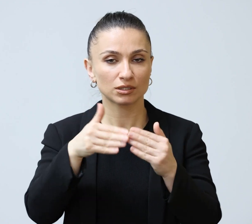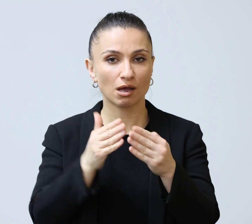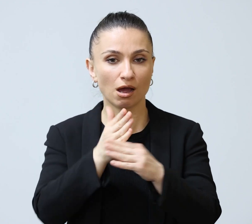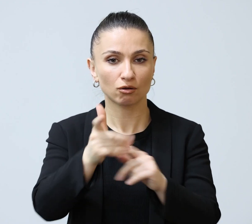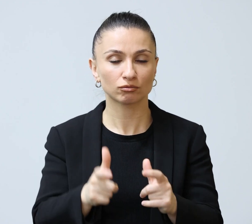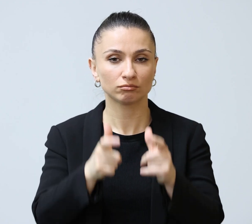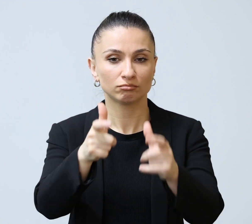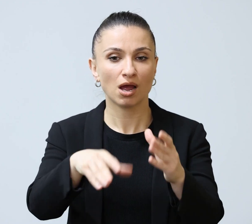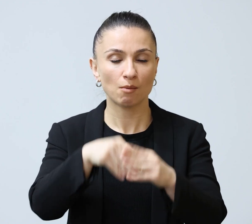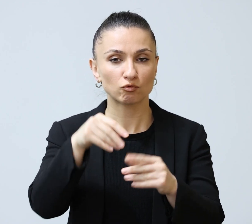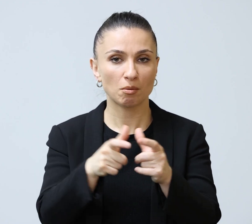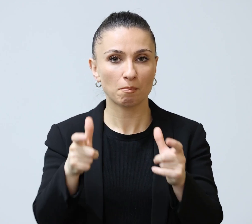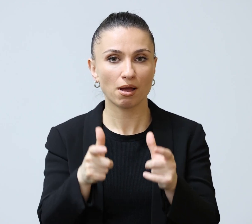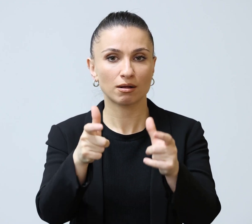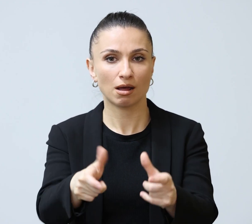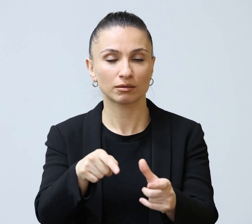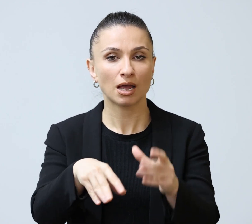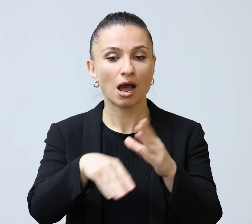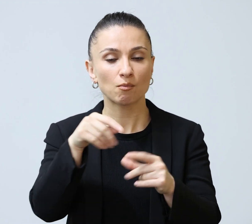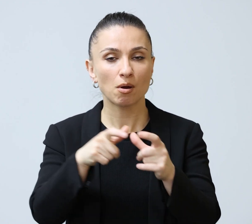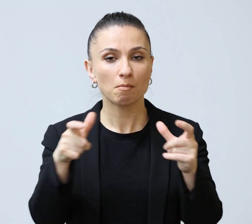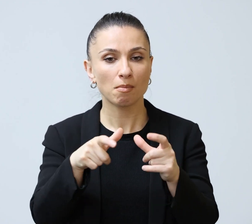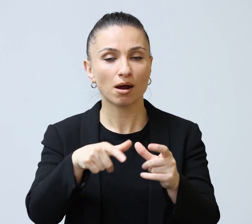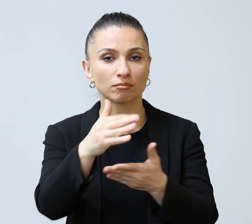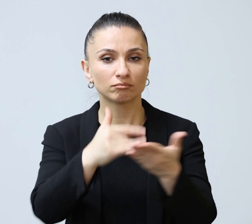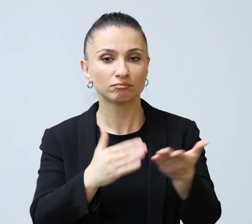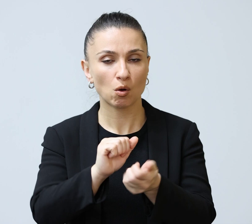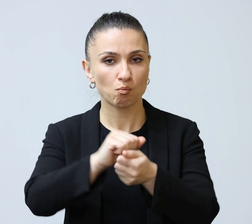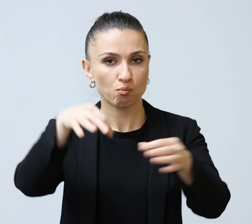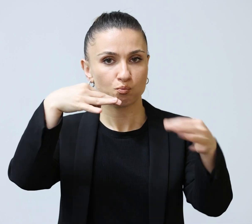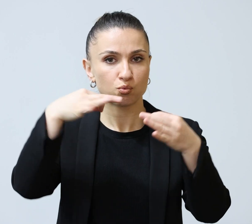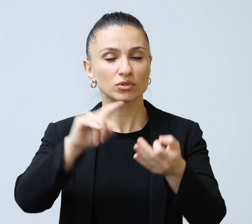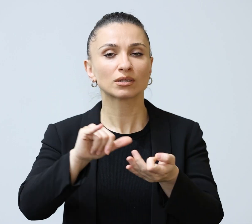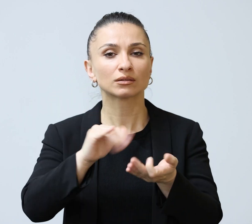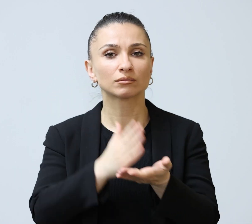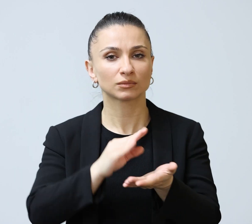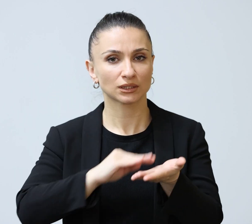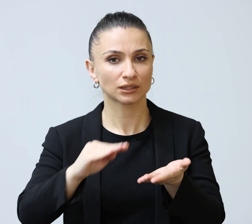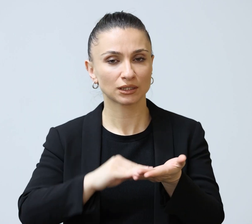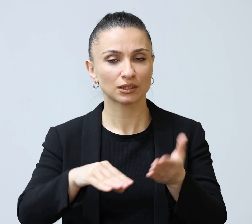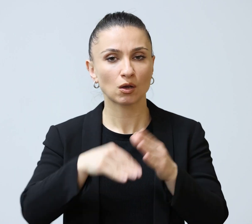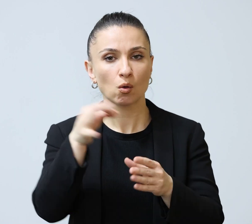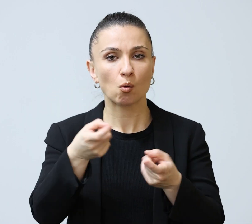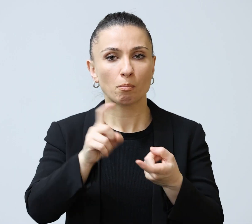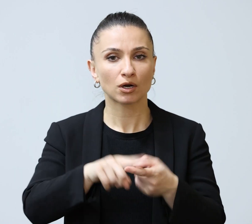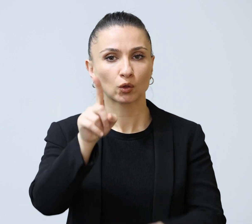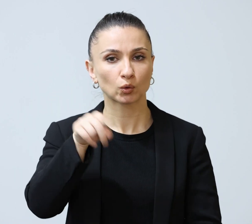հասցեն և ընտրությունների օրը։ Եթե դու չես ստացել ընտրողի քարտը կամ կորցրել ես այն, քո ընտրատեղամասը կարող ես գտնել